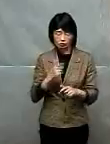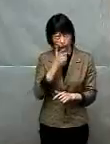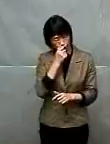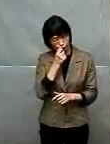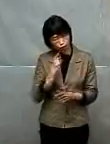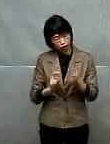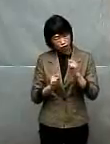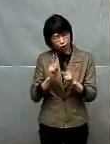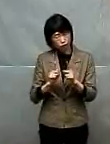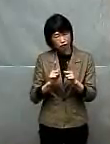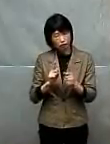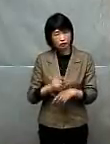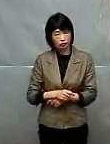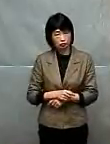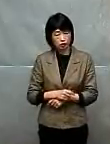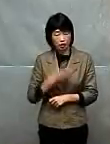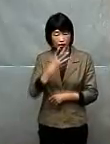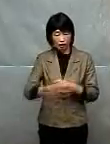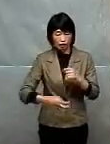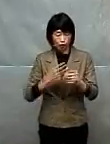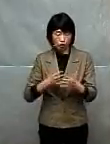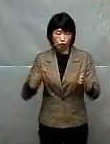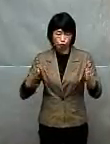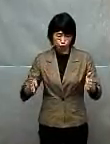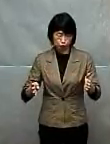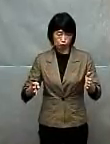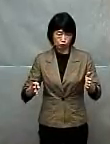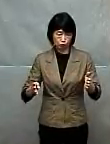4年分ということでありますし、